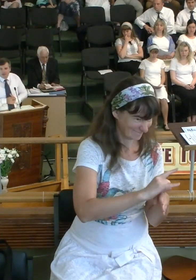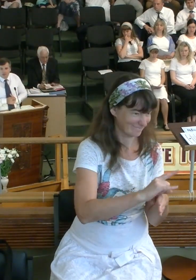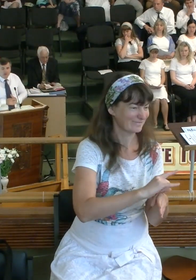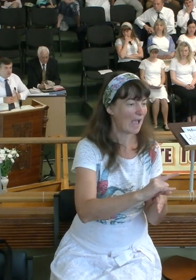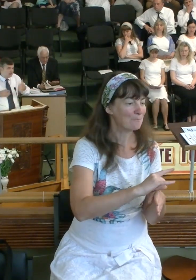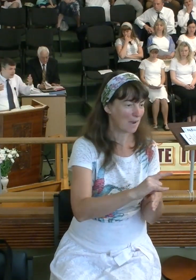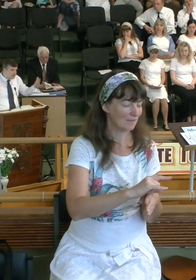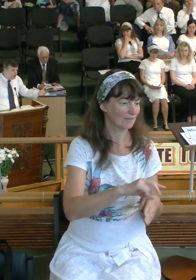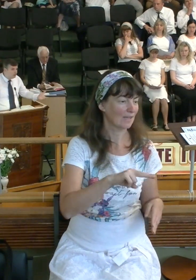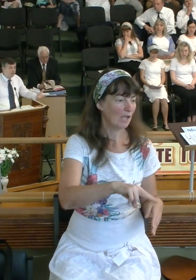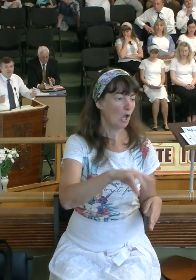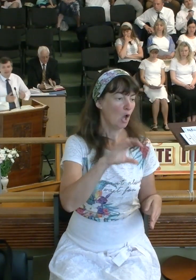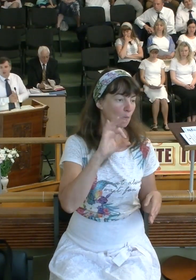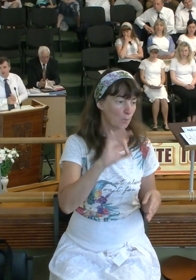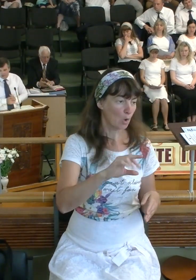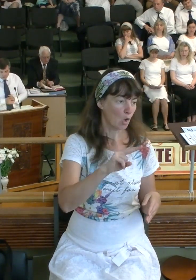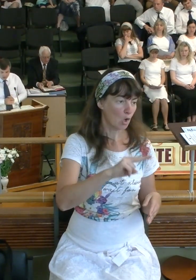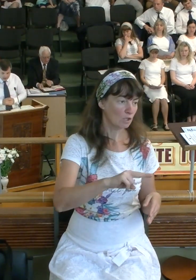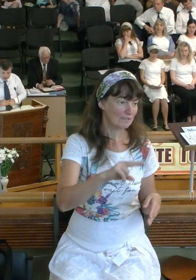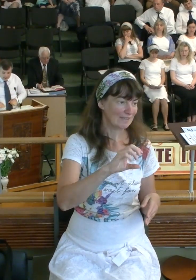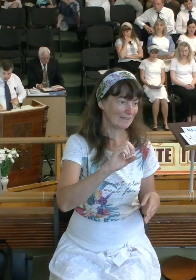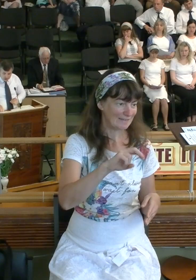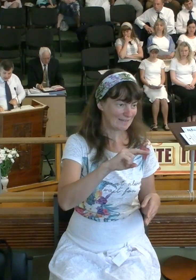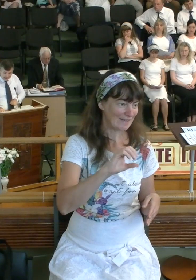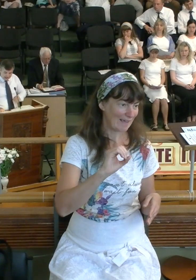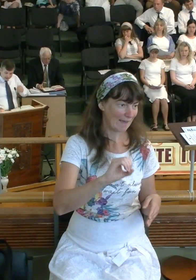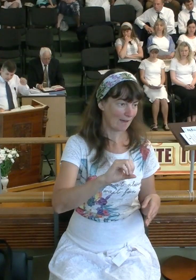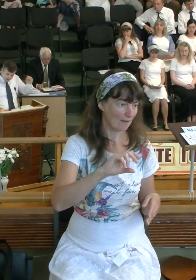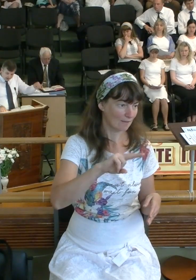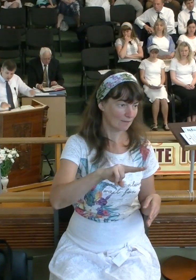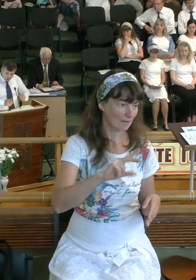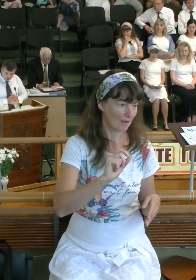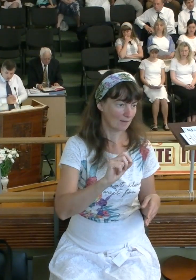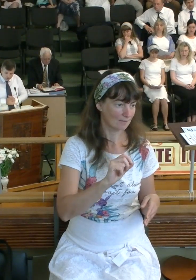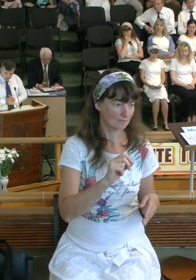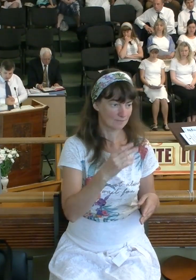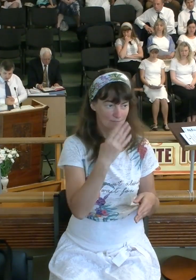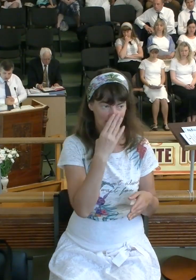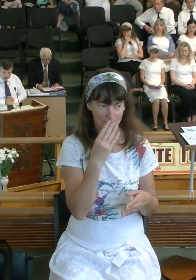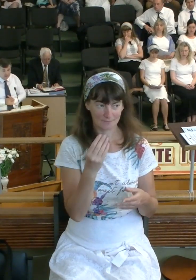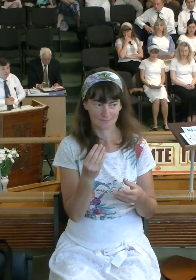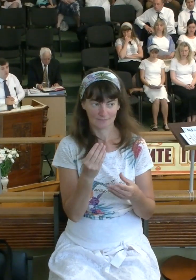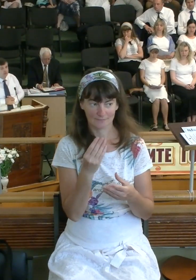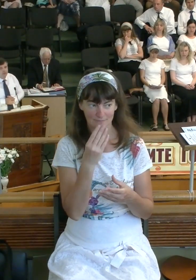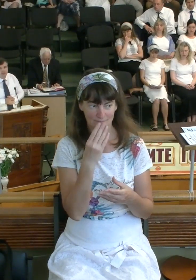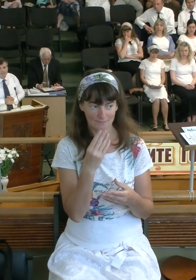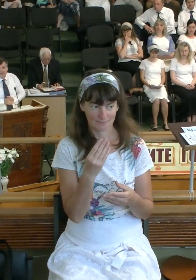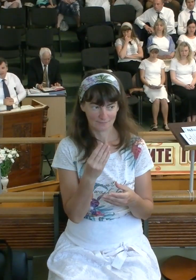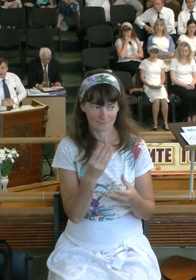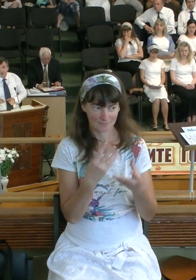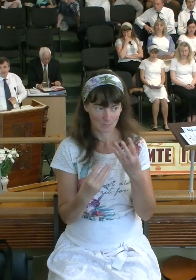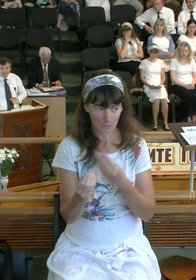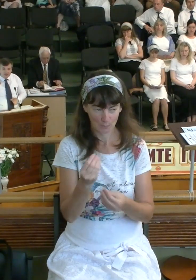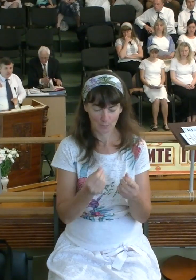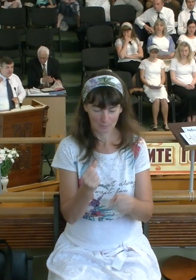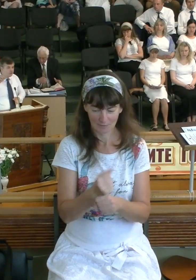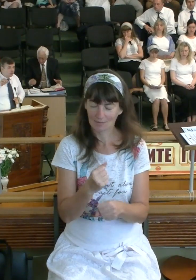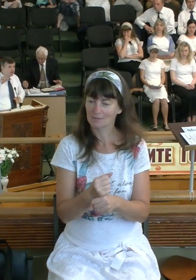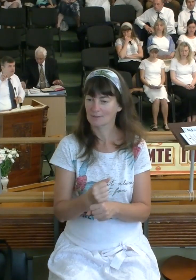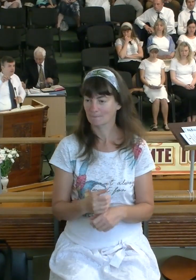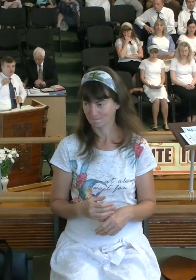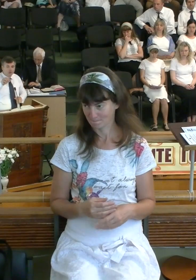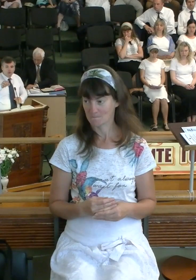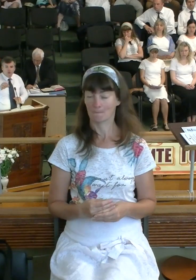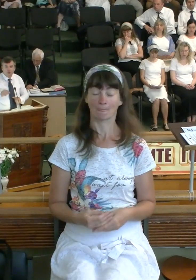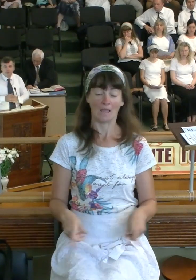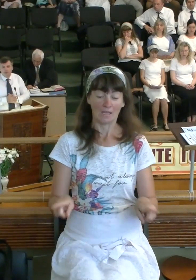людям. Молодые люди часто не имеют понятия, что такое счастье, непонятно, что такое может быть счастье в Господе. И точно так же